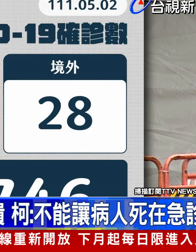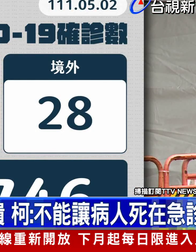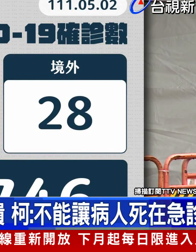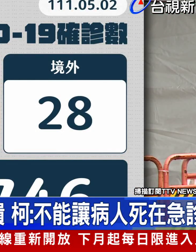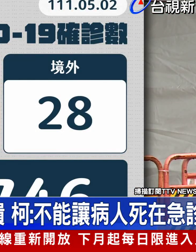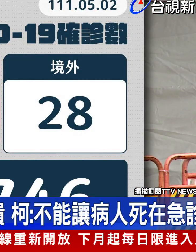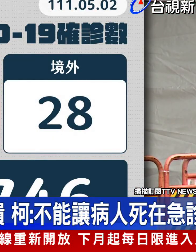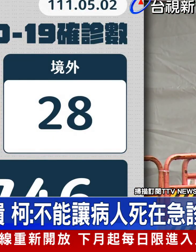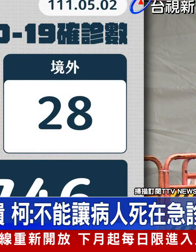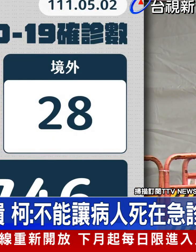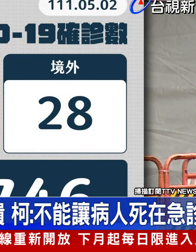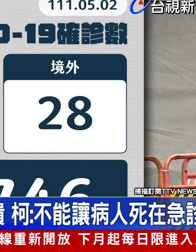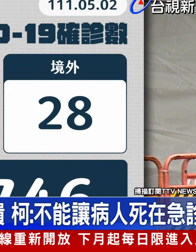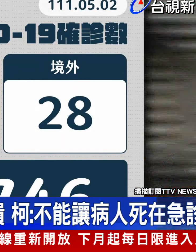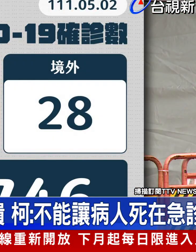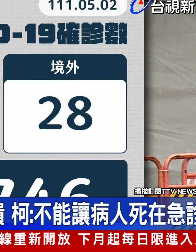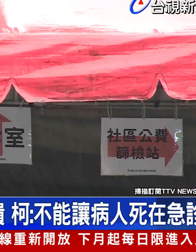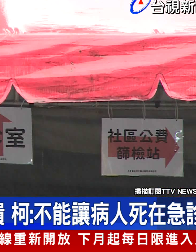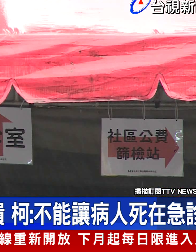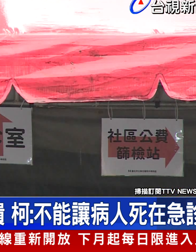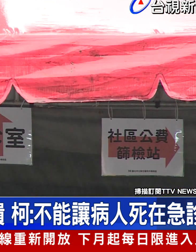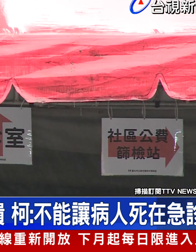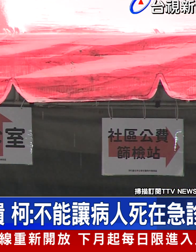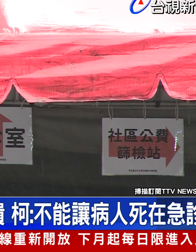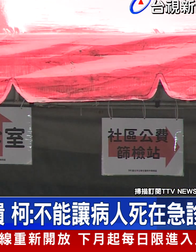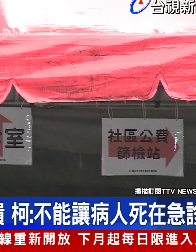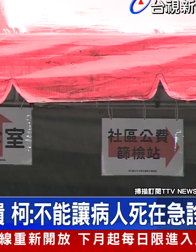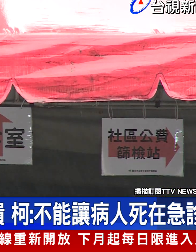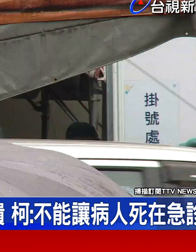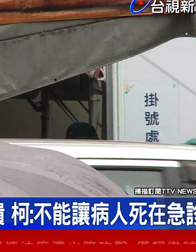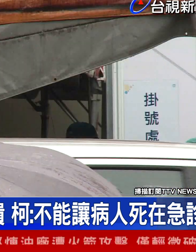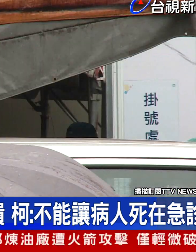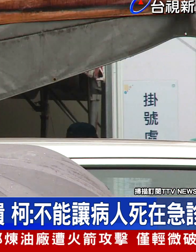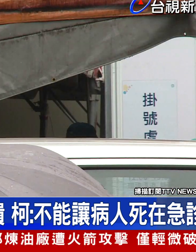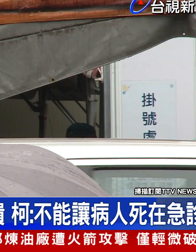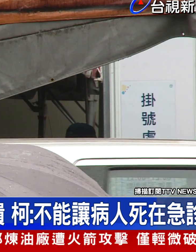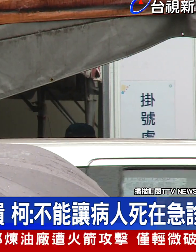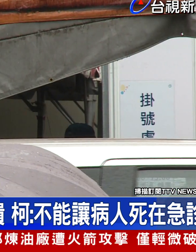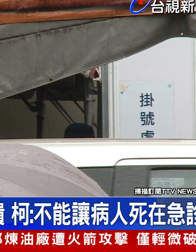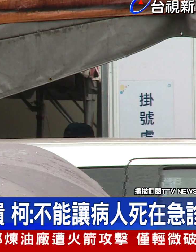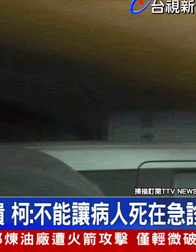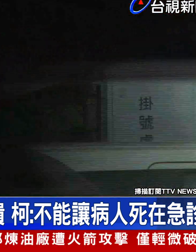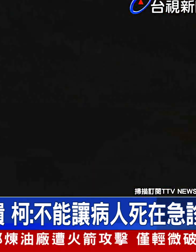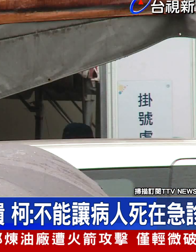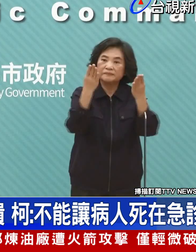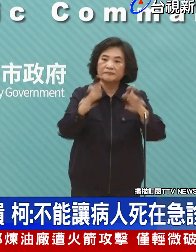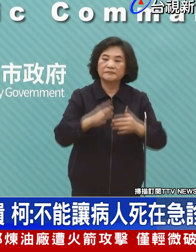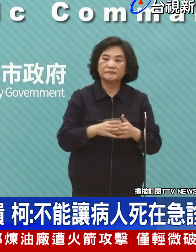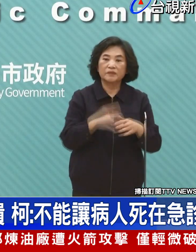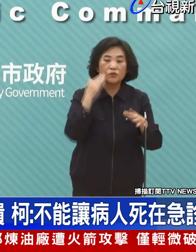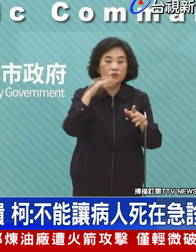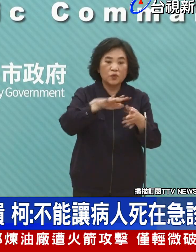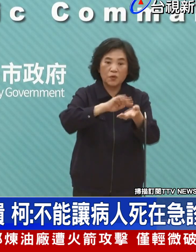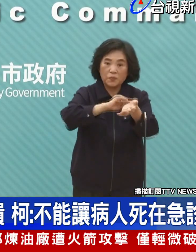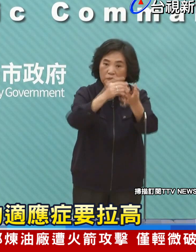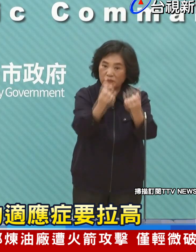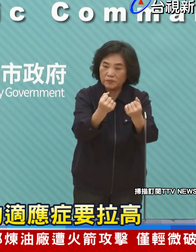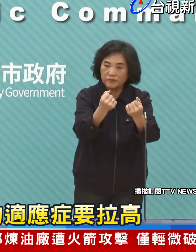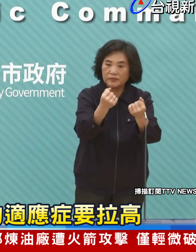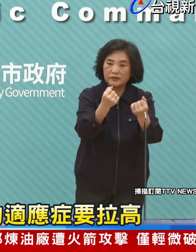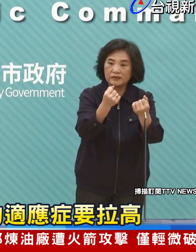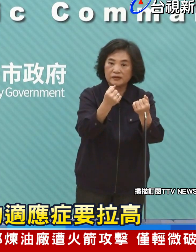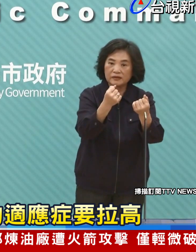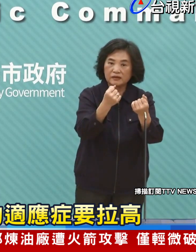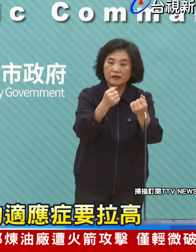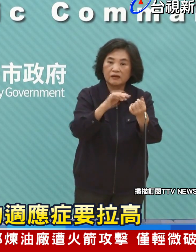土个案3718人，柯文哲要防医疗量能崩溃，将发出行政命令提高住院门槛， 住院的适应症